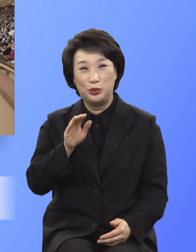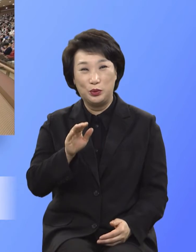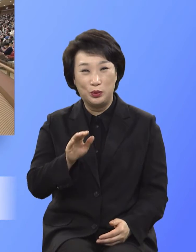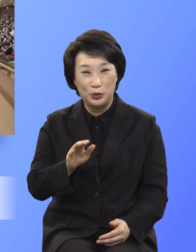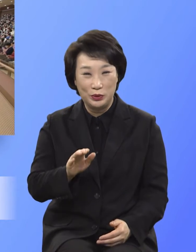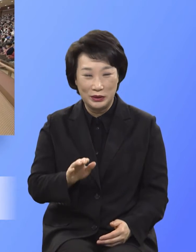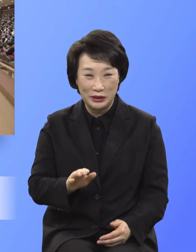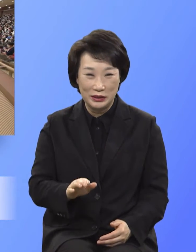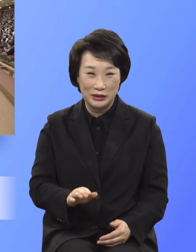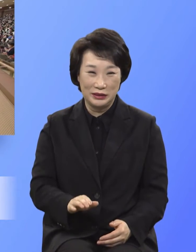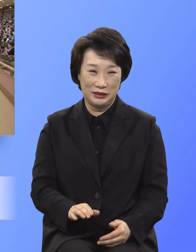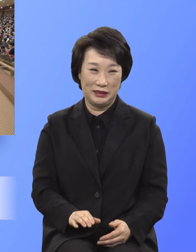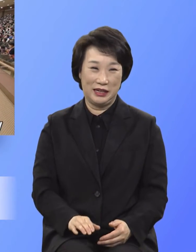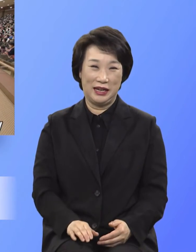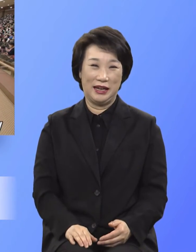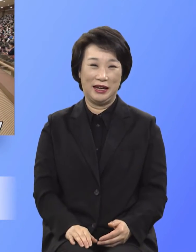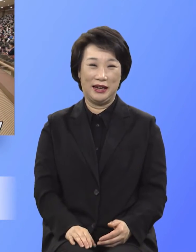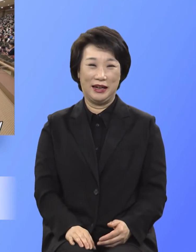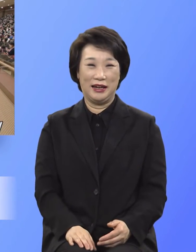마음